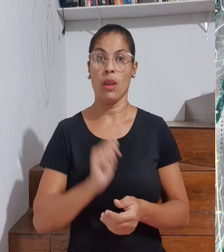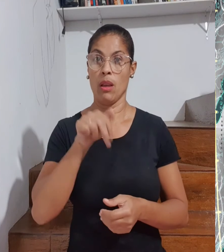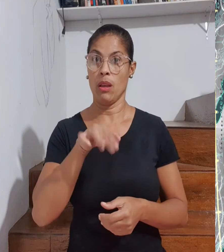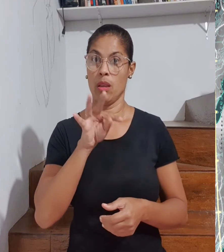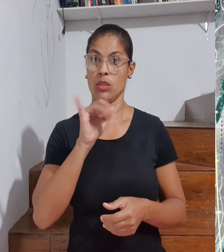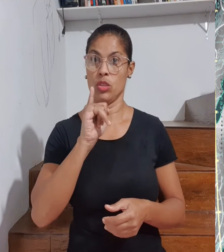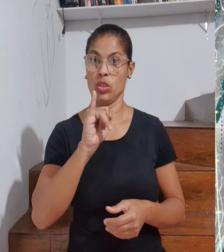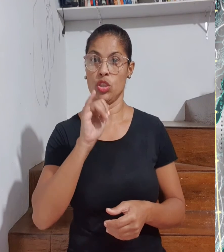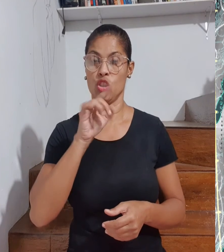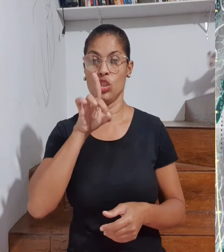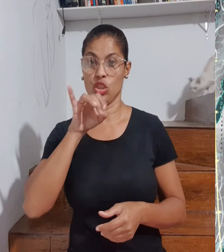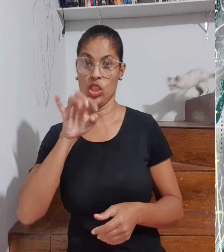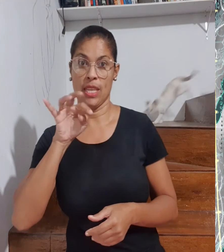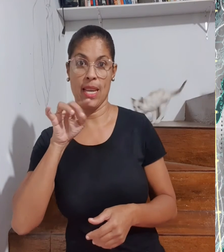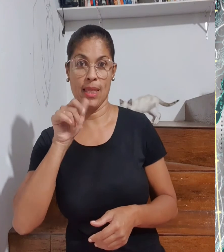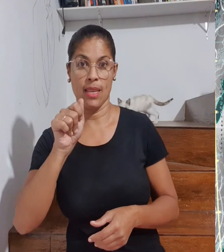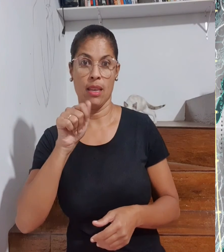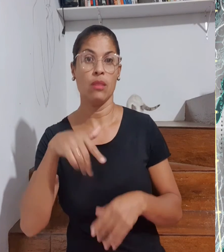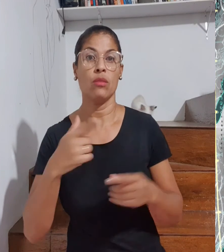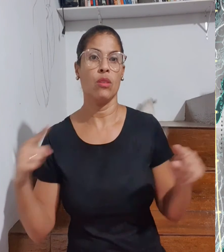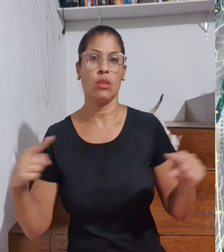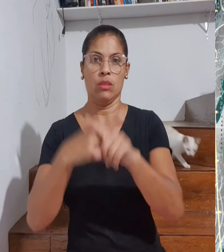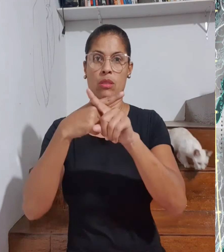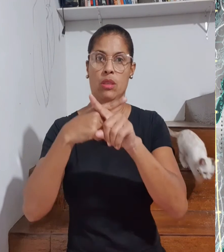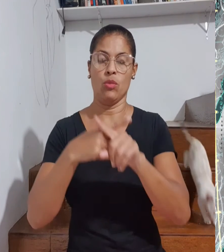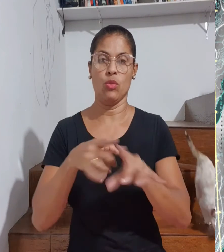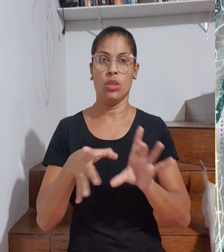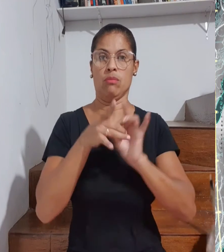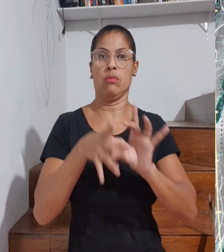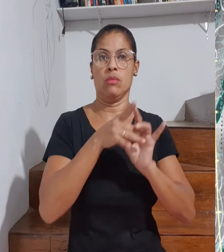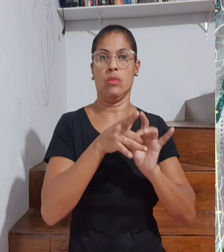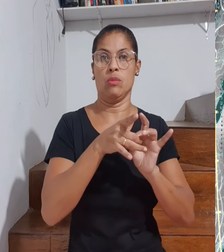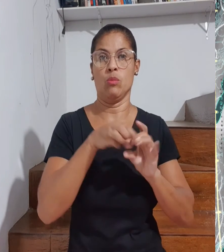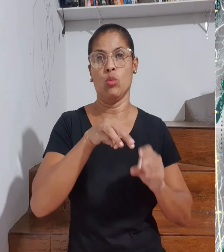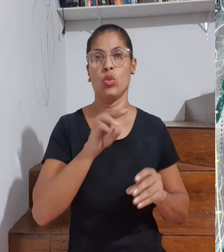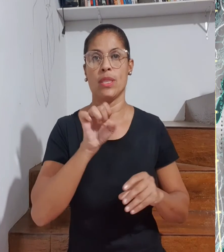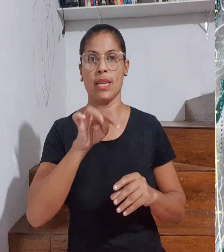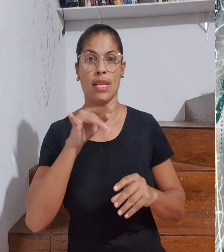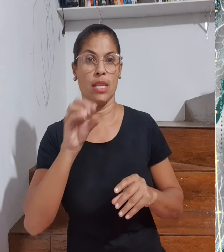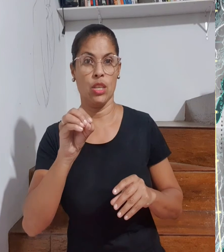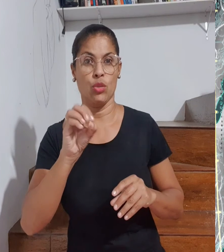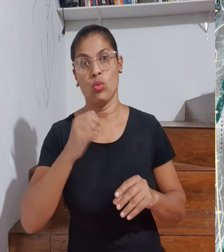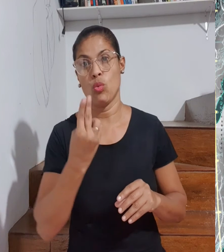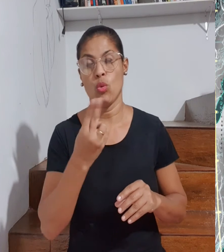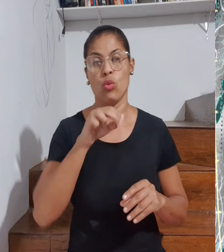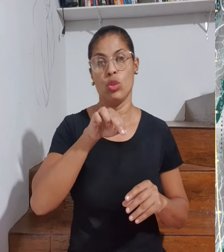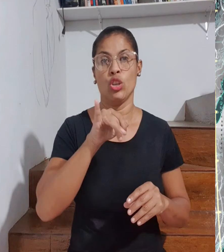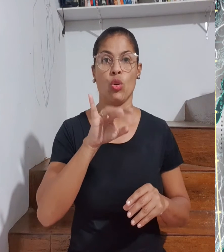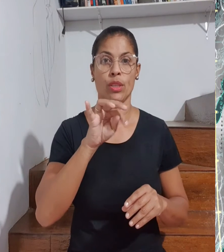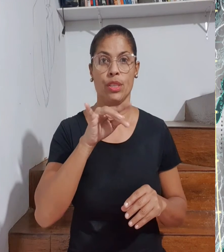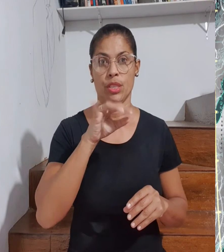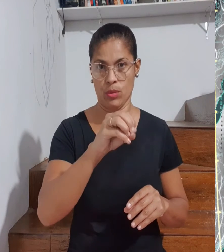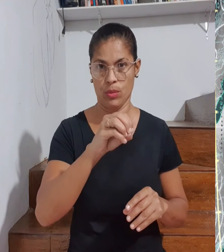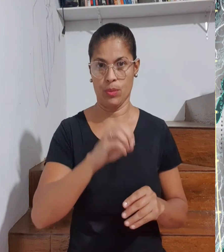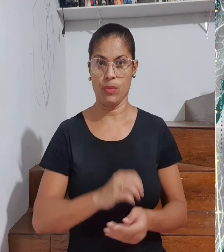As drogas anticolinérgicas diretas são os antagonistas de receptores muscarínicos ou